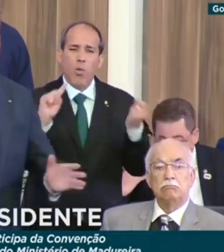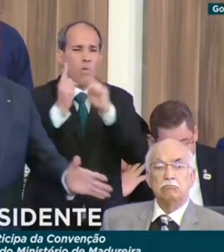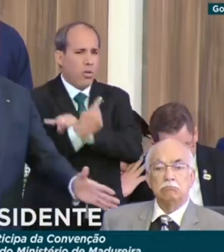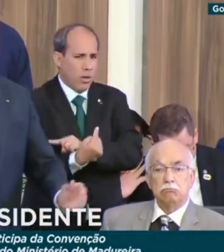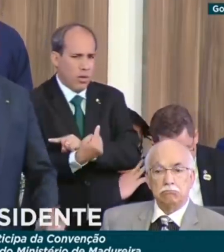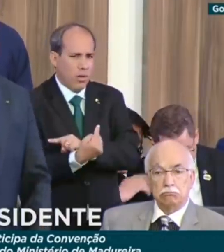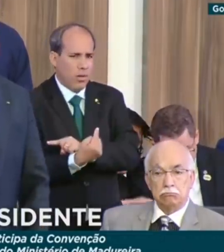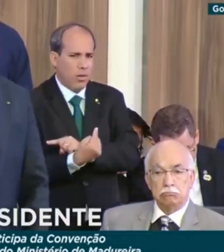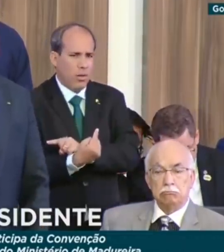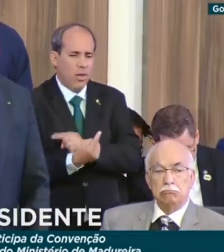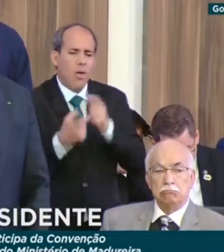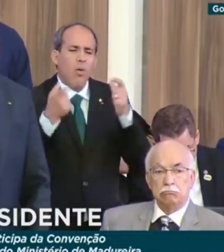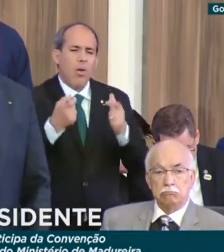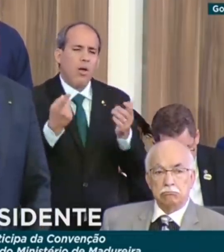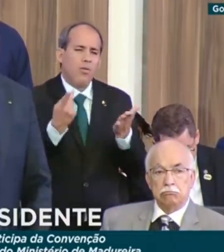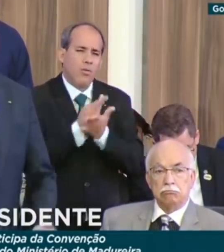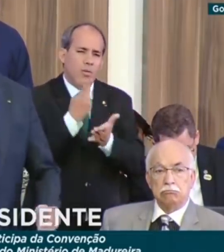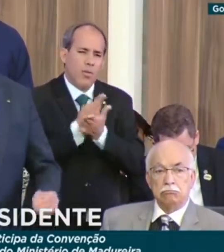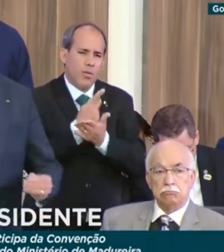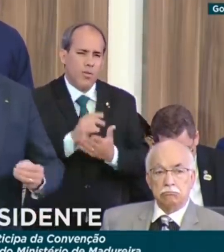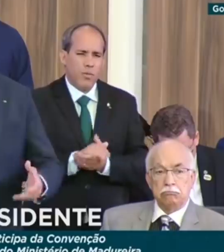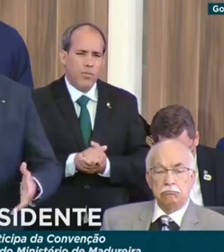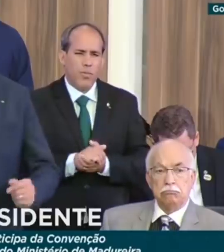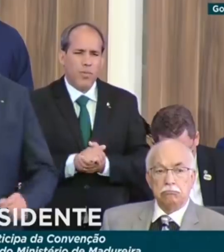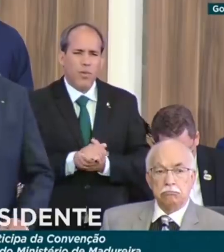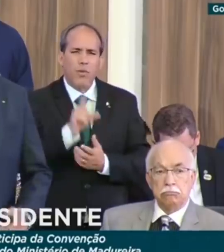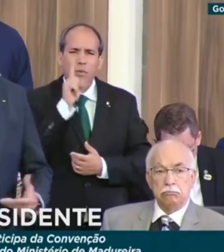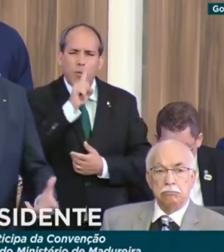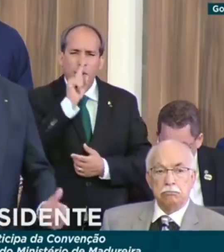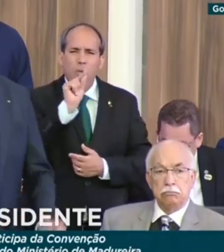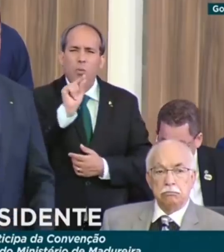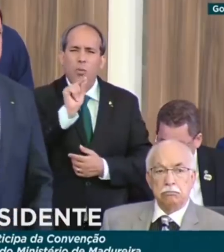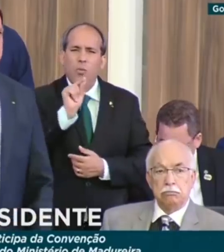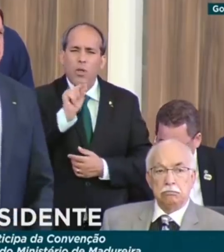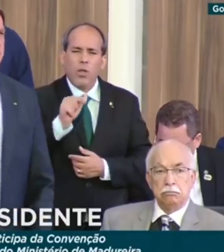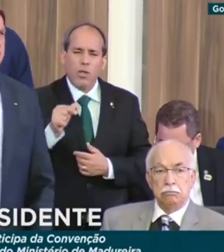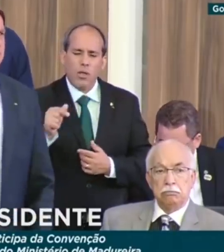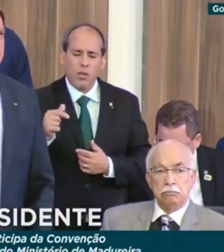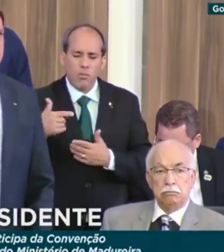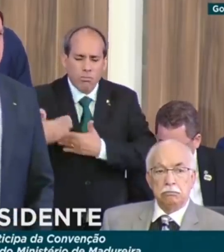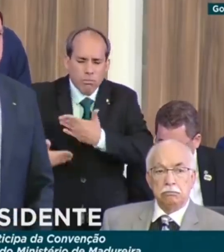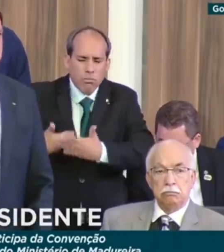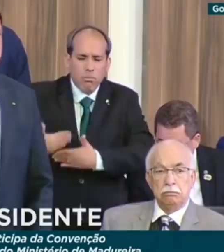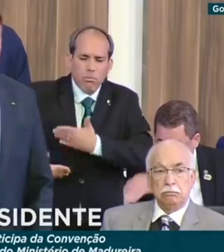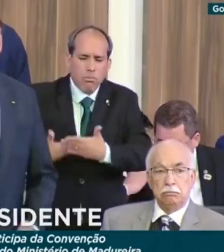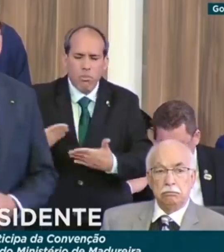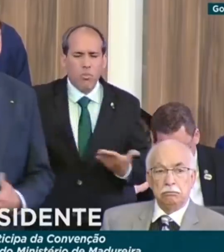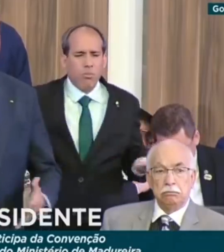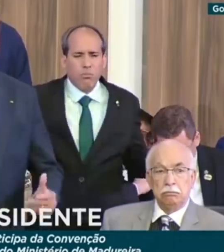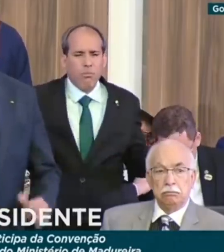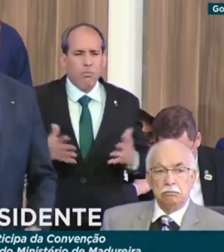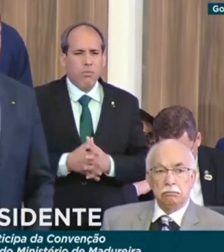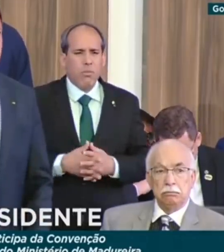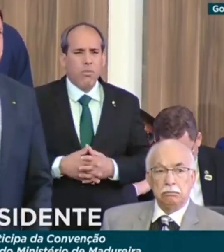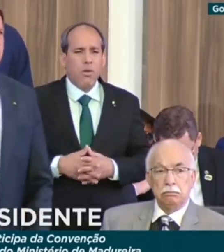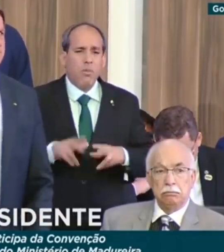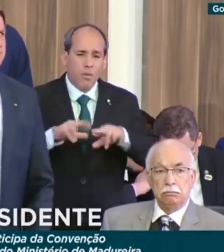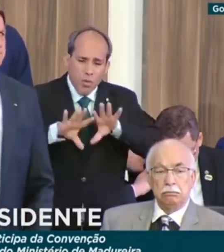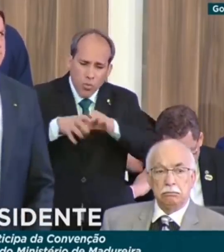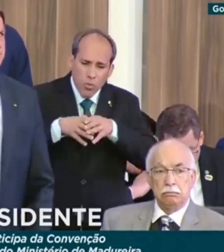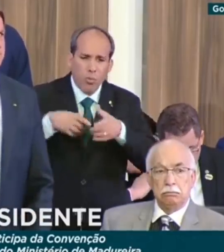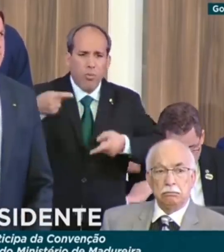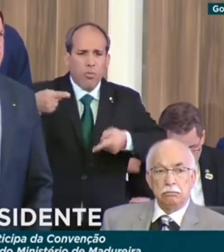Onde está o erro? O que está falhando nessa engrenagem? É a nossa classe